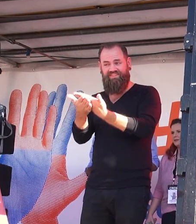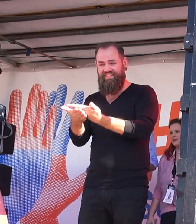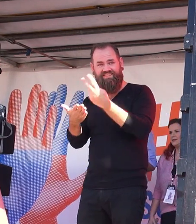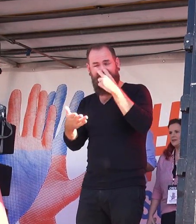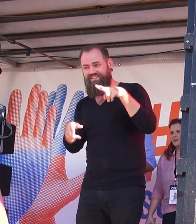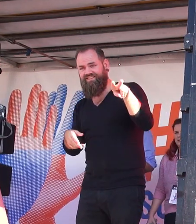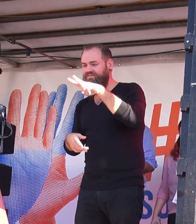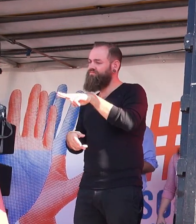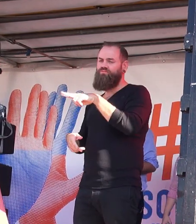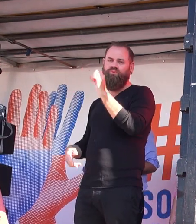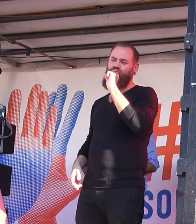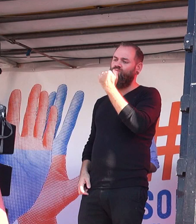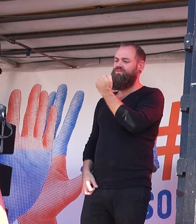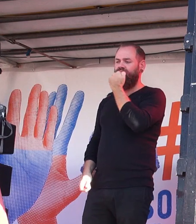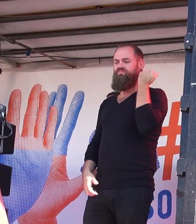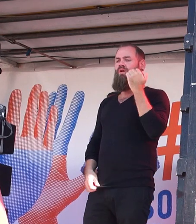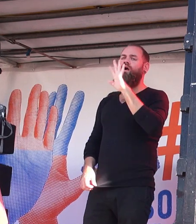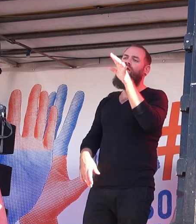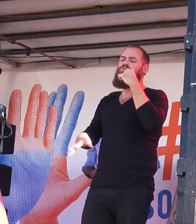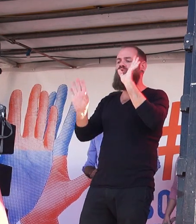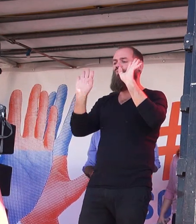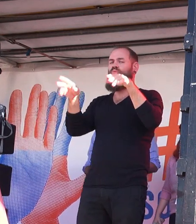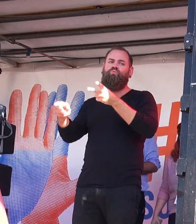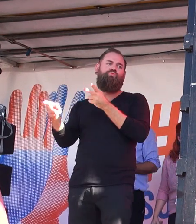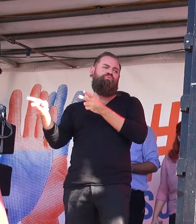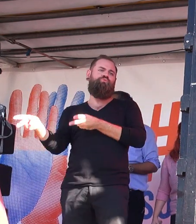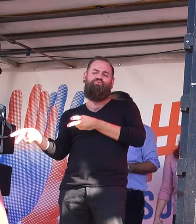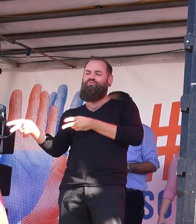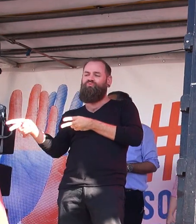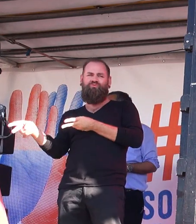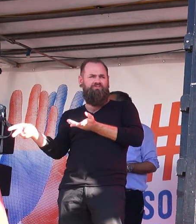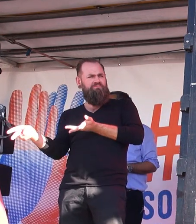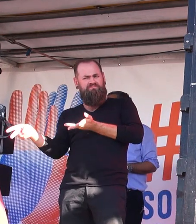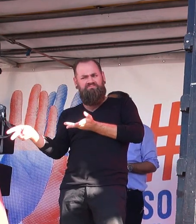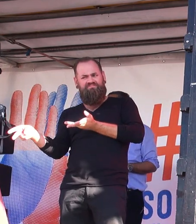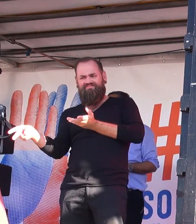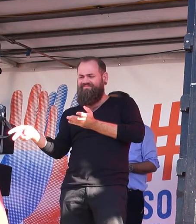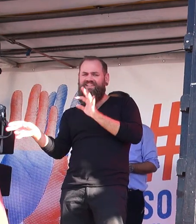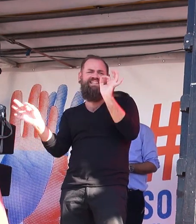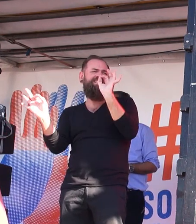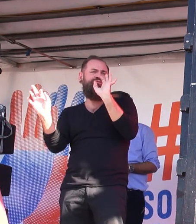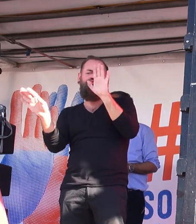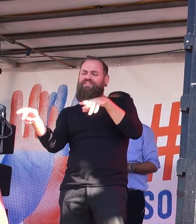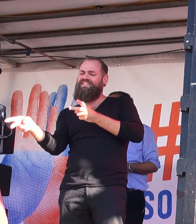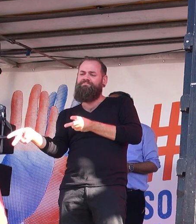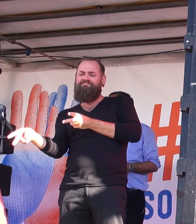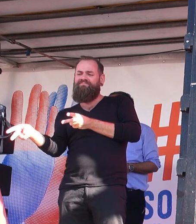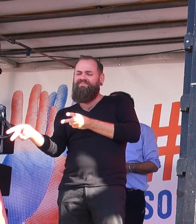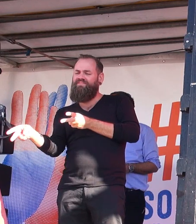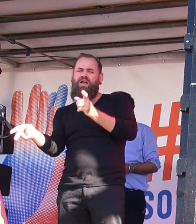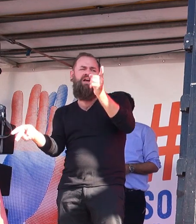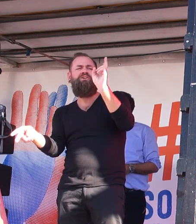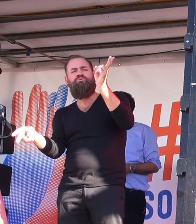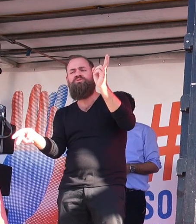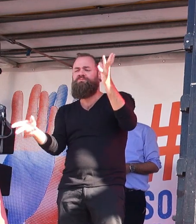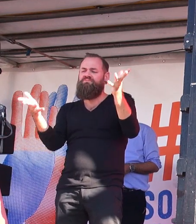sind die Verharmloser mit ihren Betroffenheitsritualen. Es sind die, die den Rechten und Populisten nachplappern und nacheifern. Es sind diese,